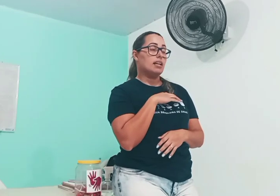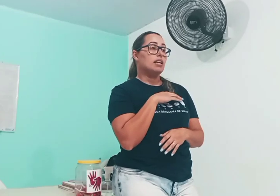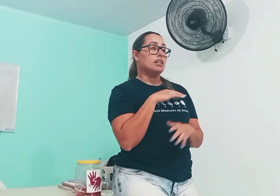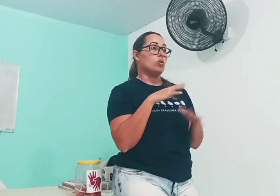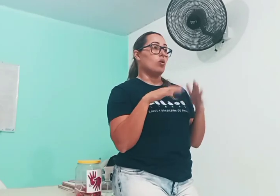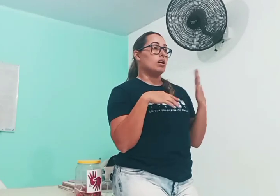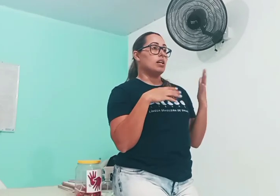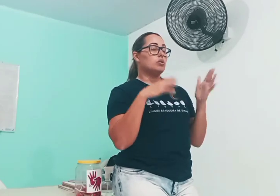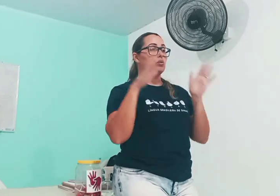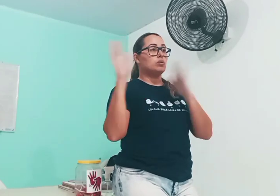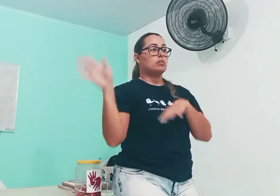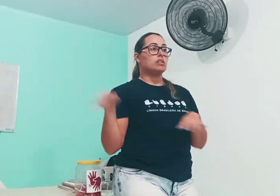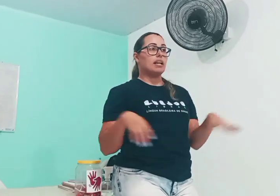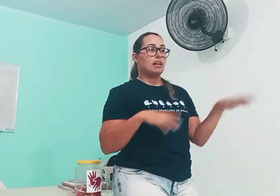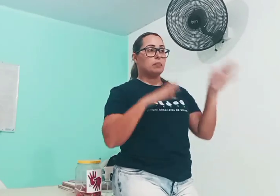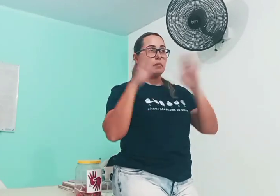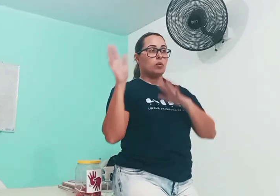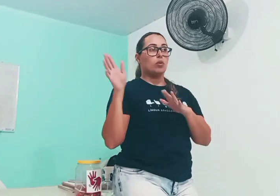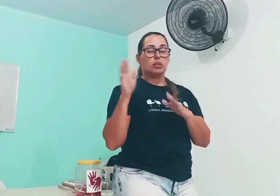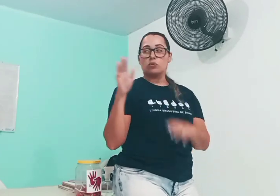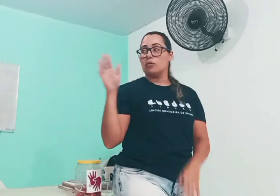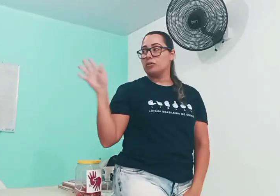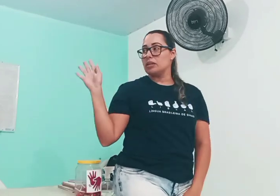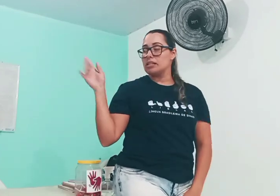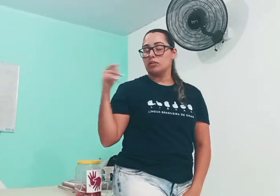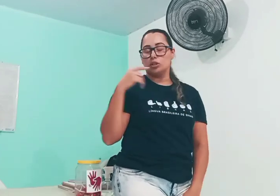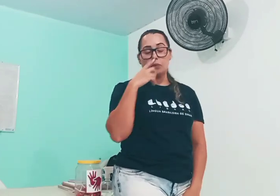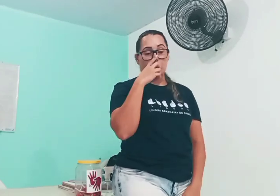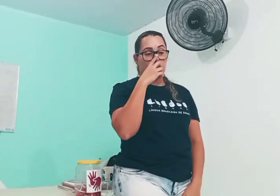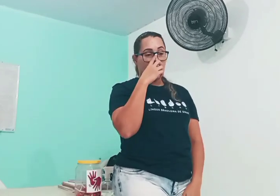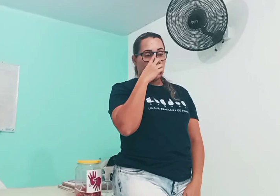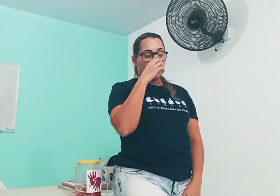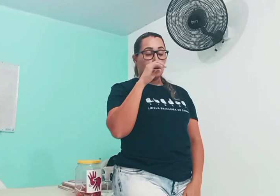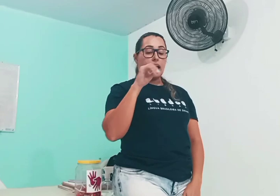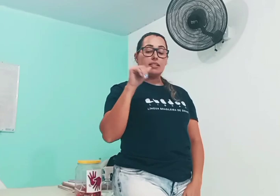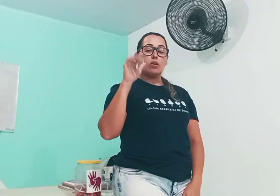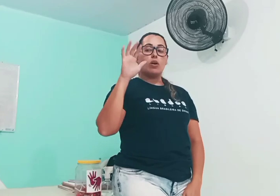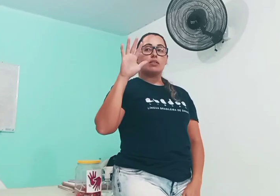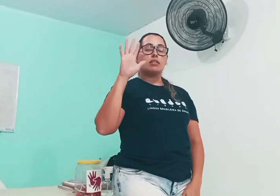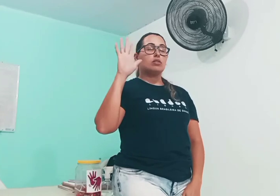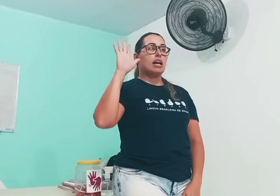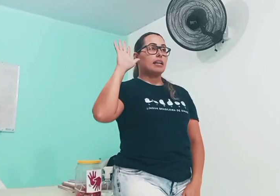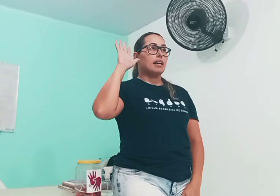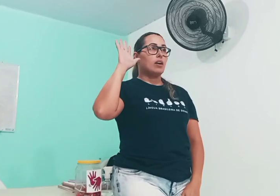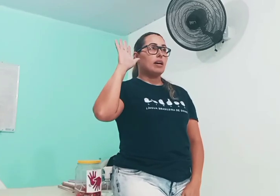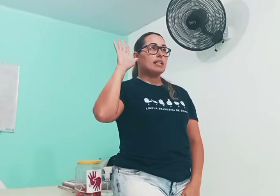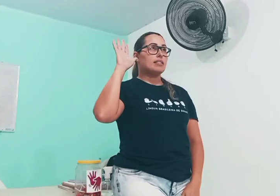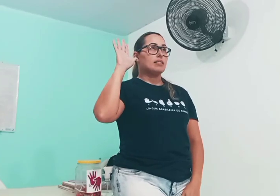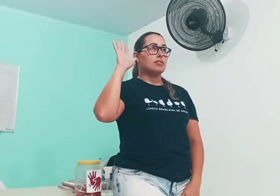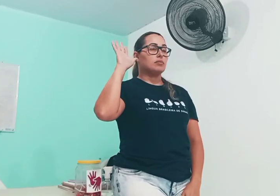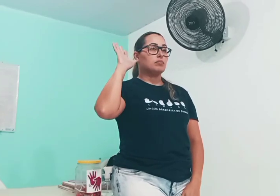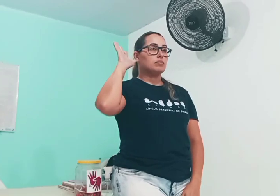e colocando, né, outras configurações de mão. No caso agora, o sinal de Raquel é assim.